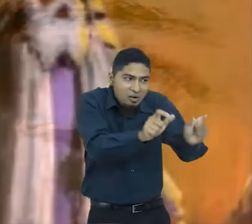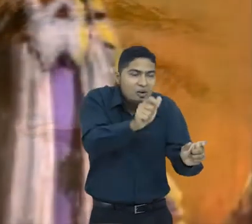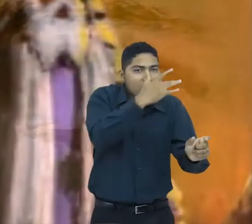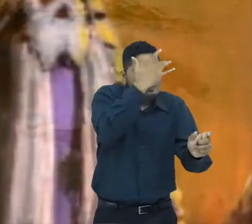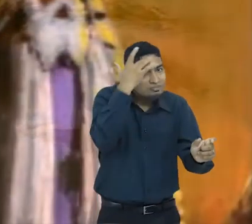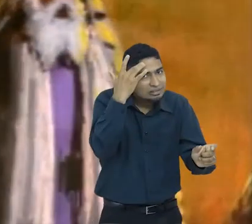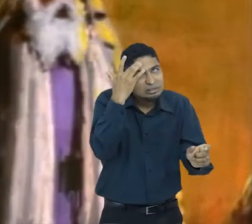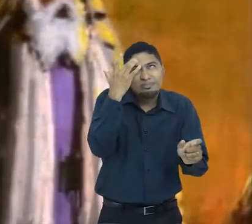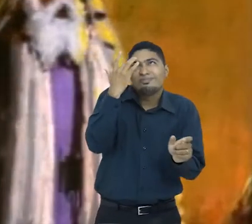Deus.